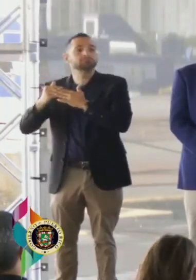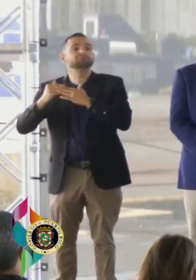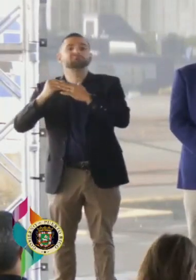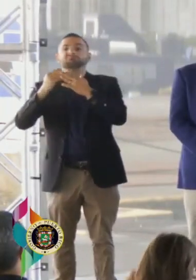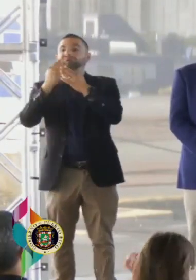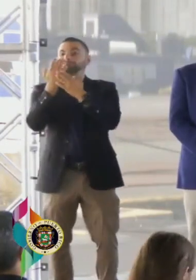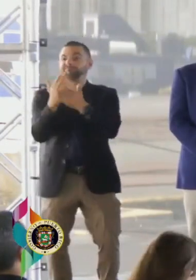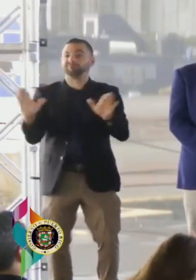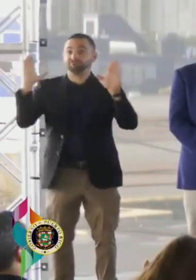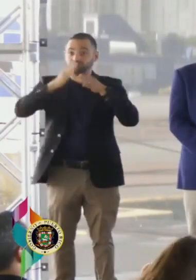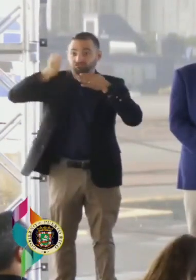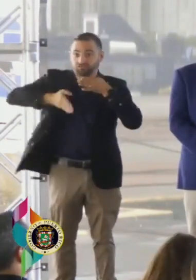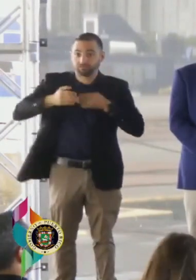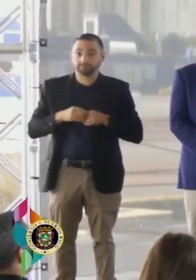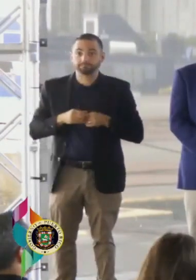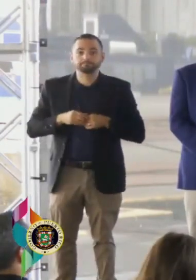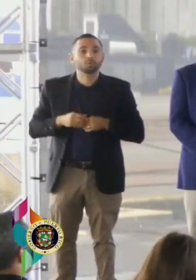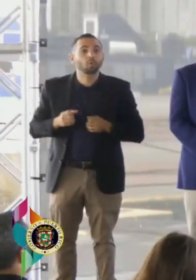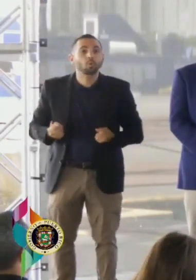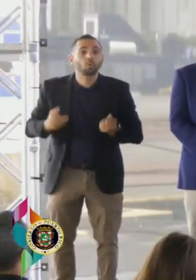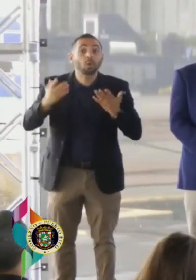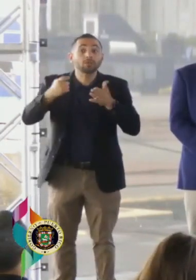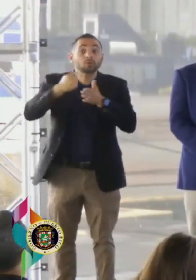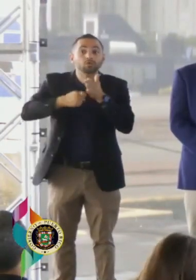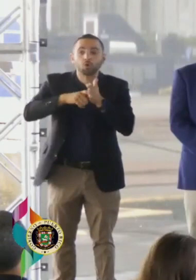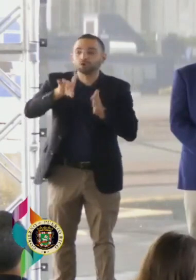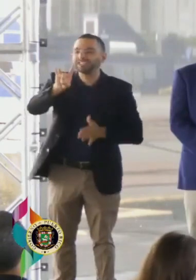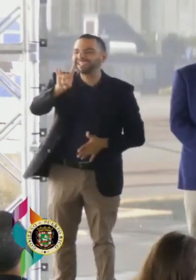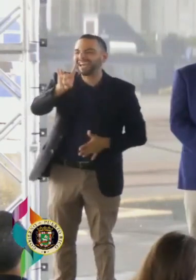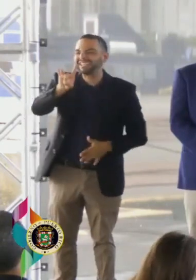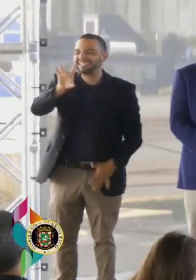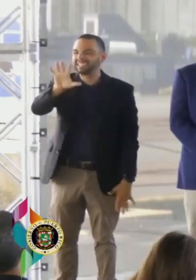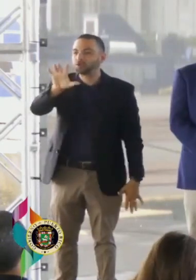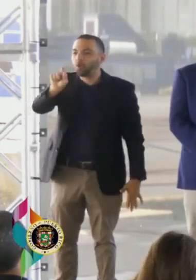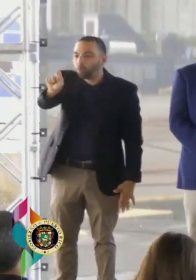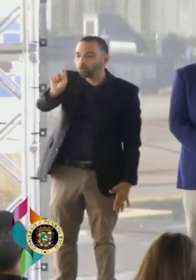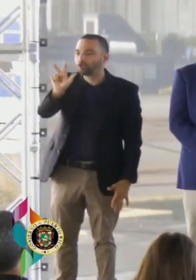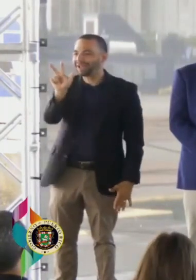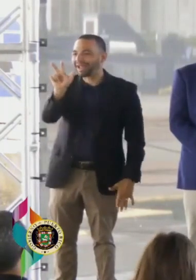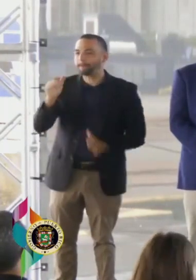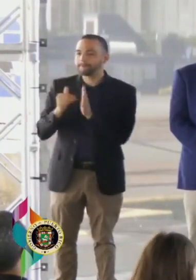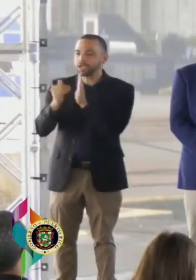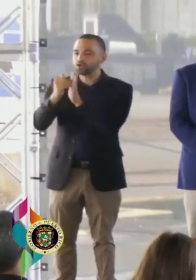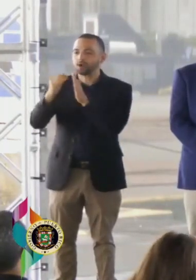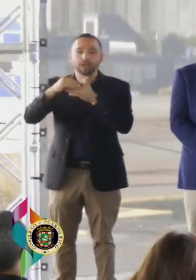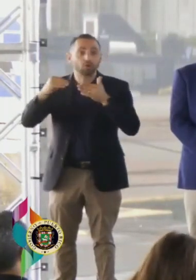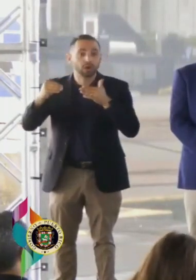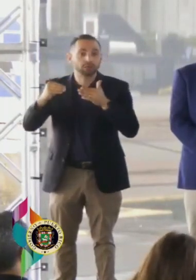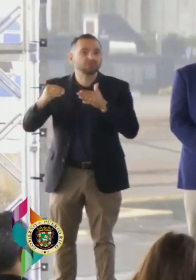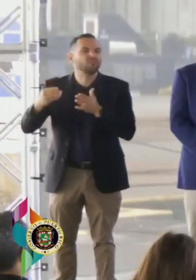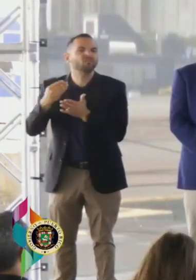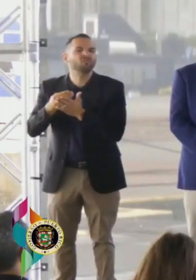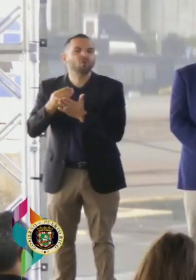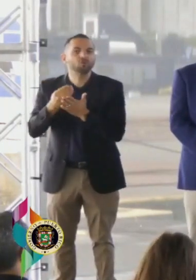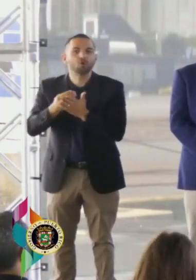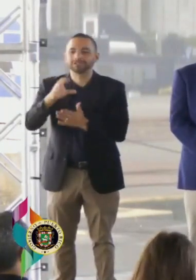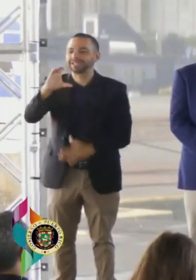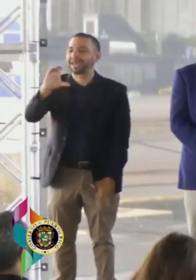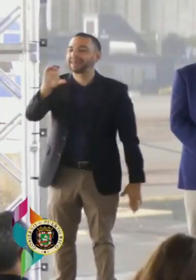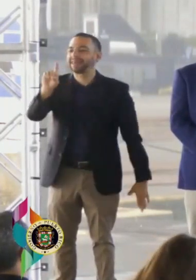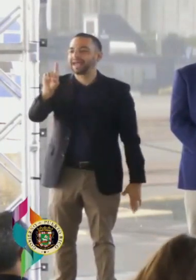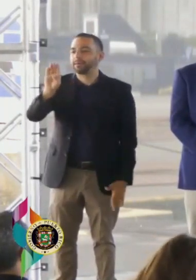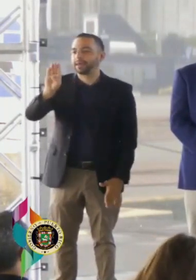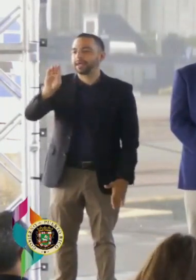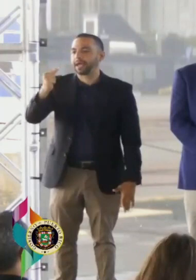costo de 85.3 millones de dó de fondo cdbg Meet la realización de los